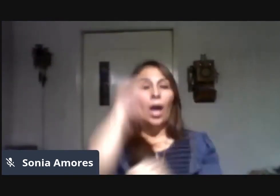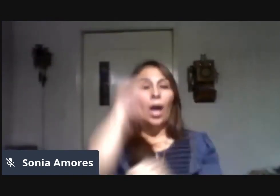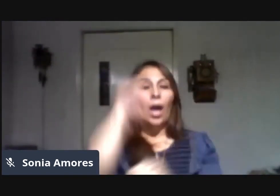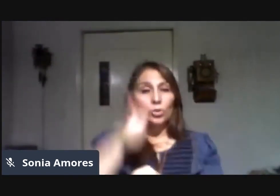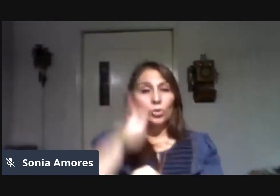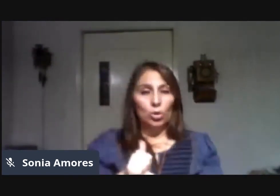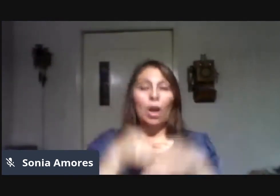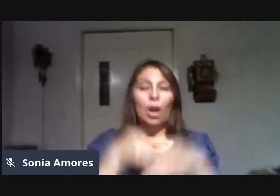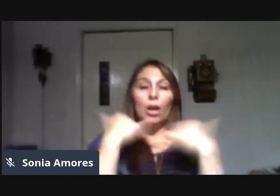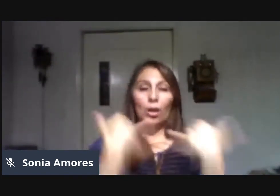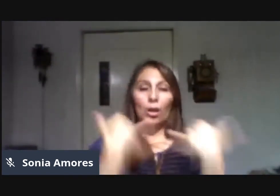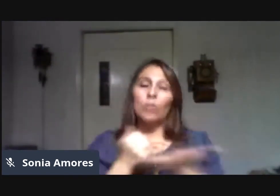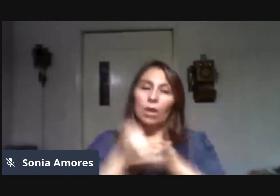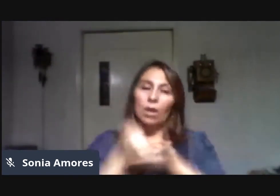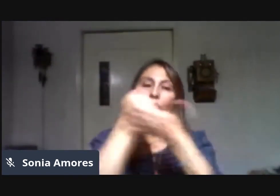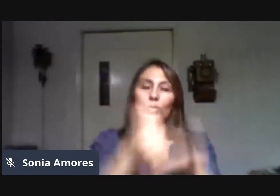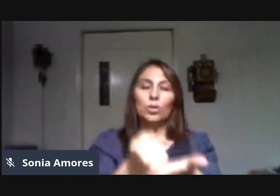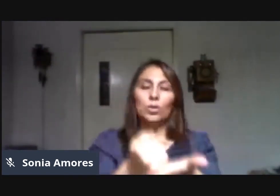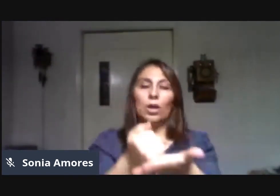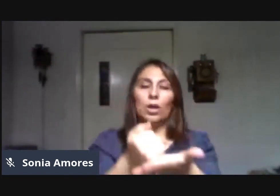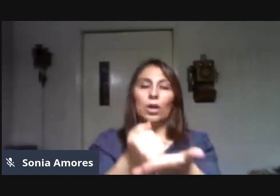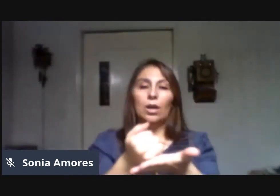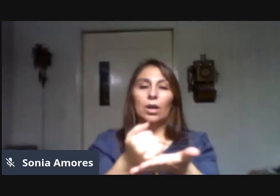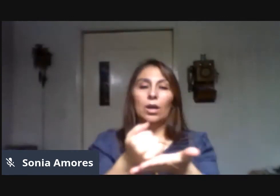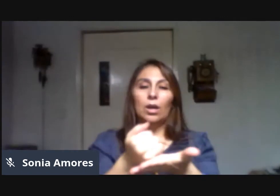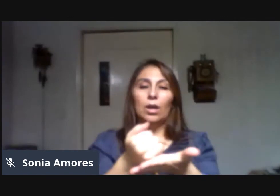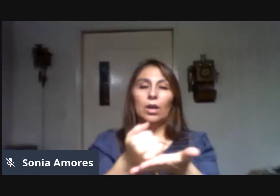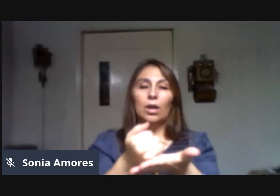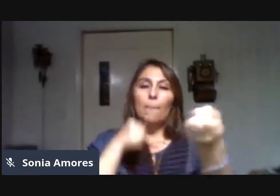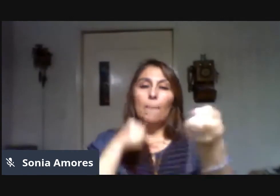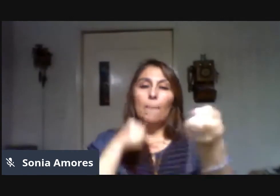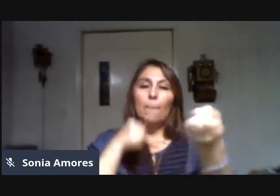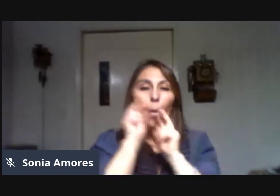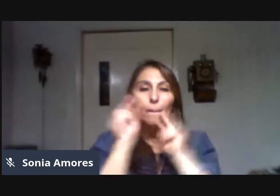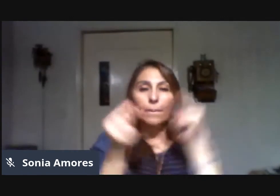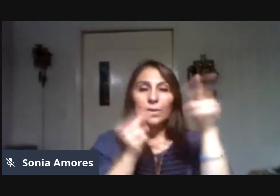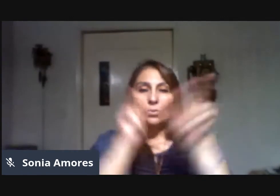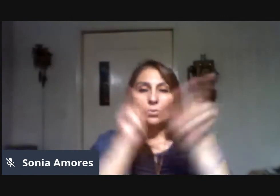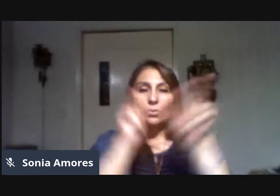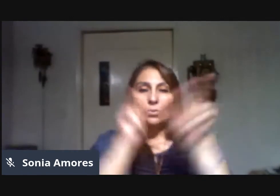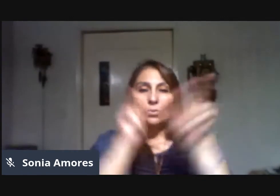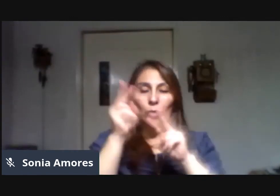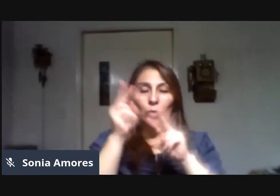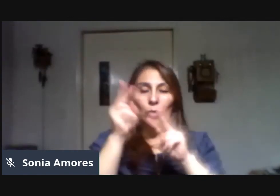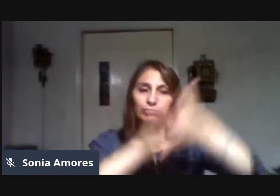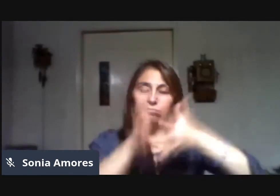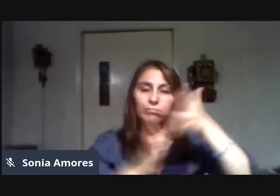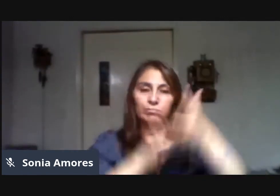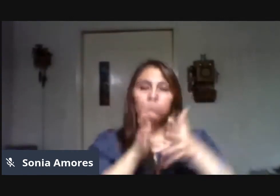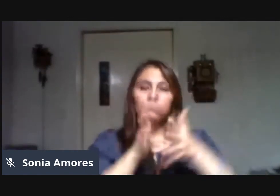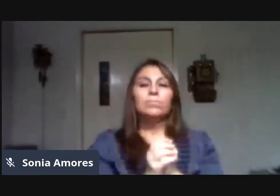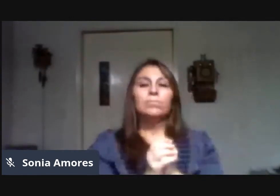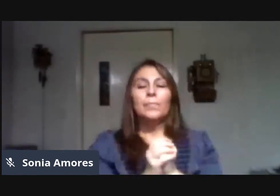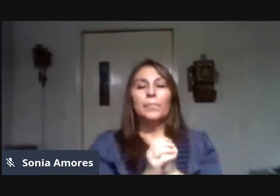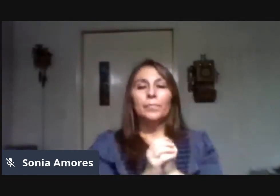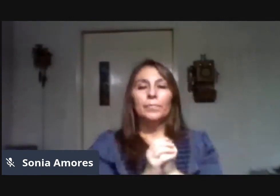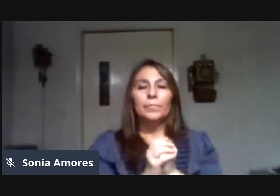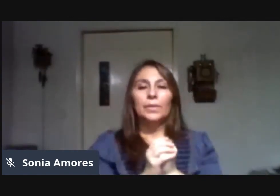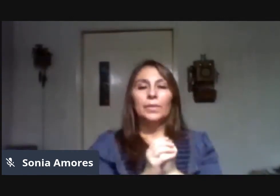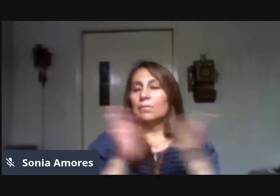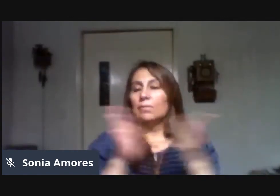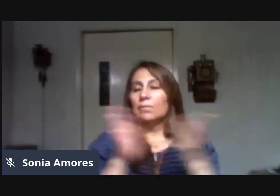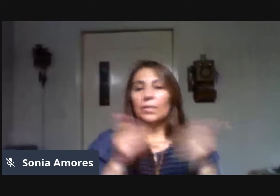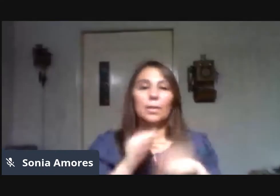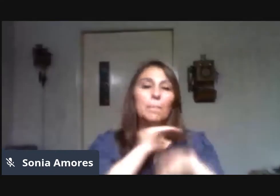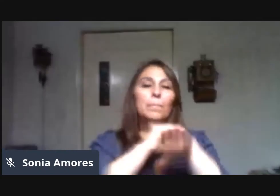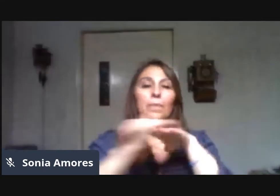aquí ayudándonos con este apoyo visual para de señas, a través de las señas. Y pues nada, la invitación